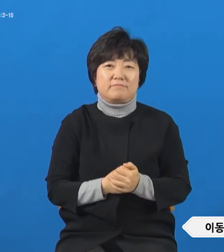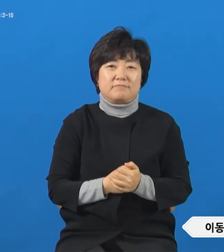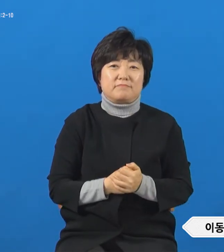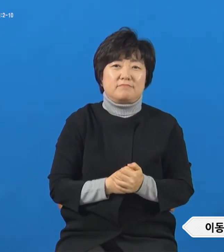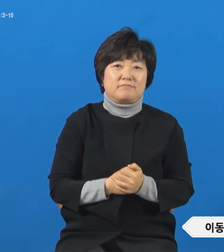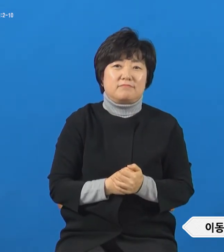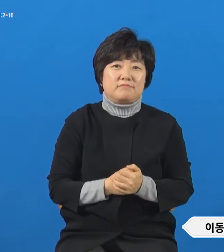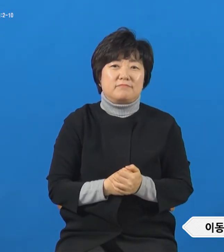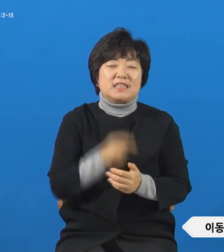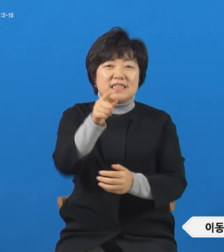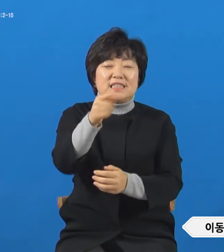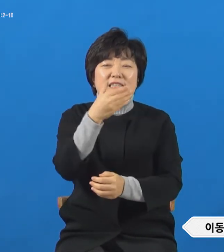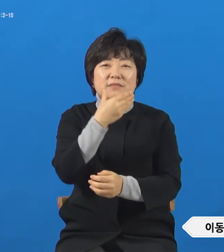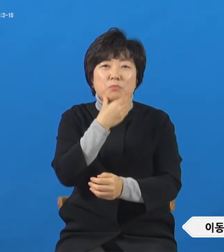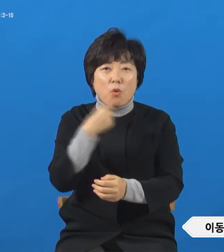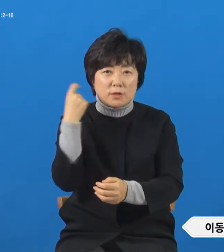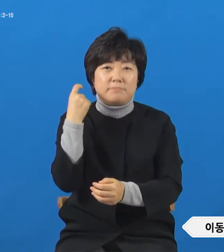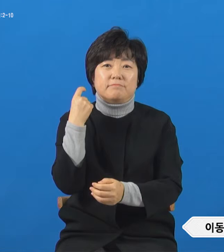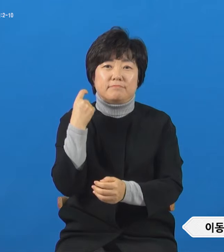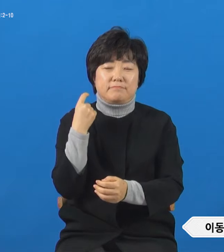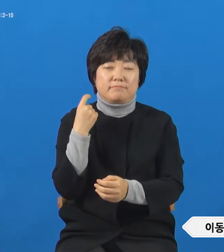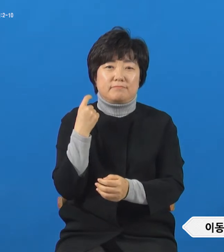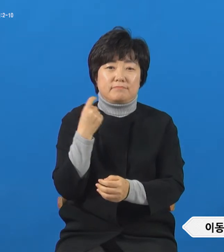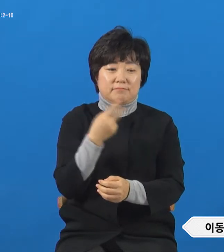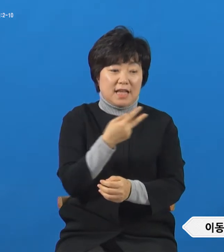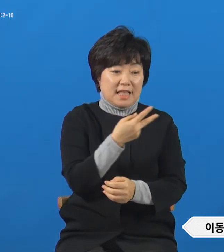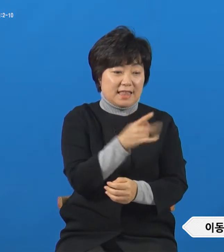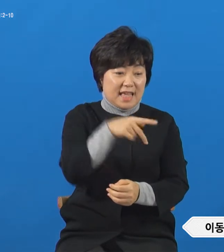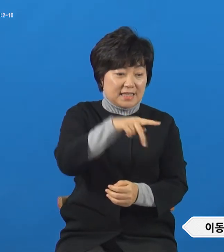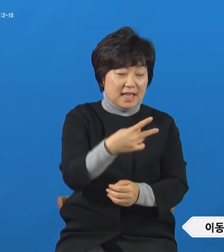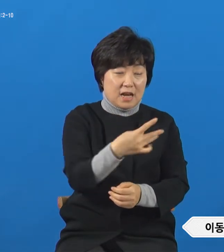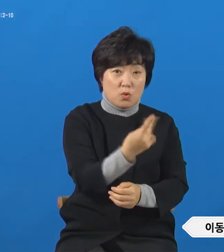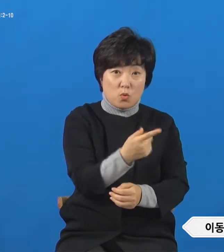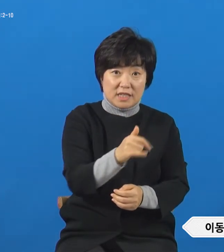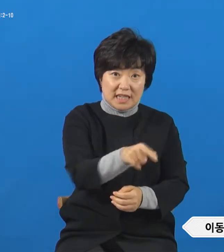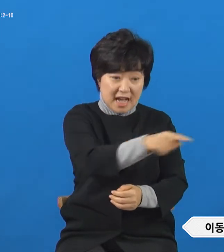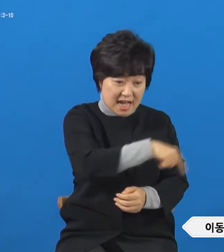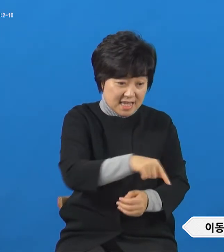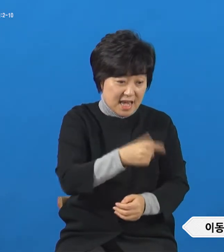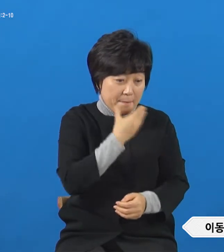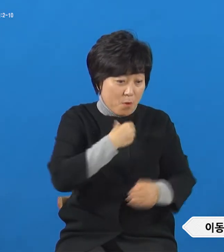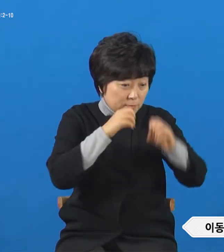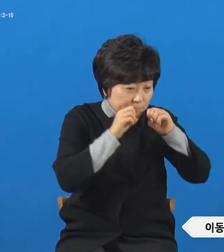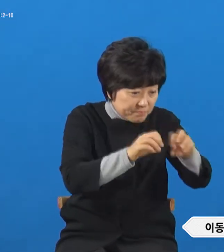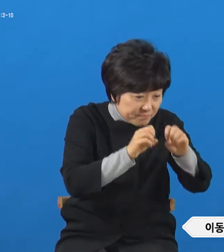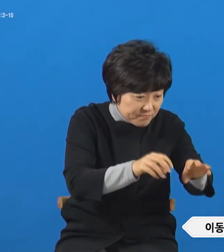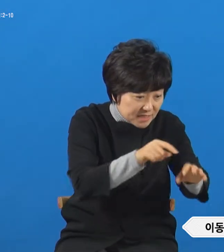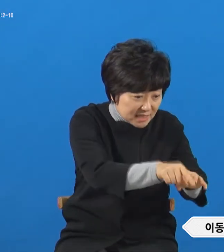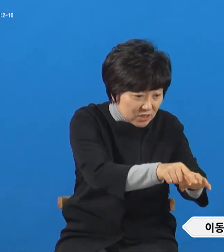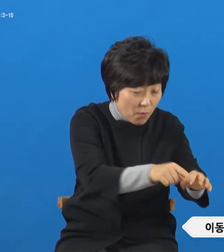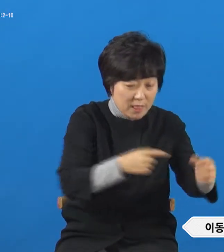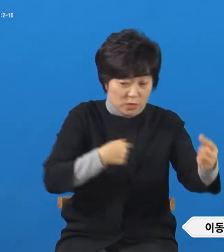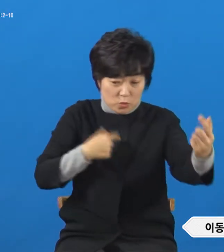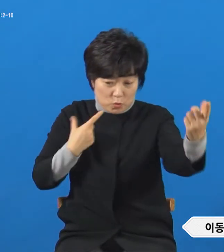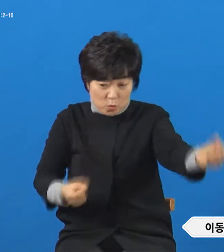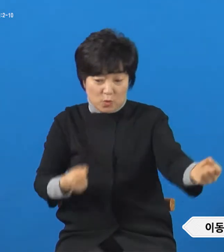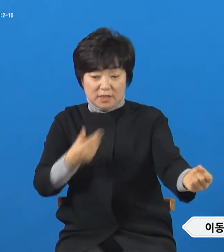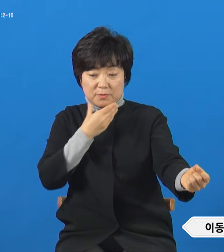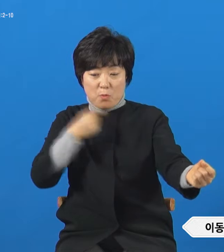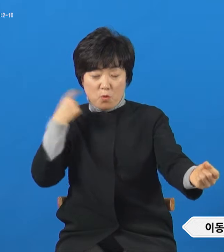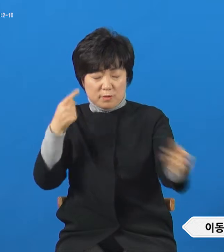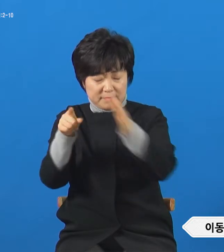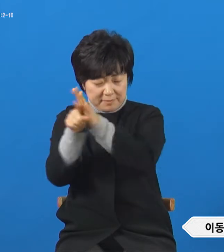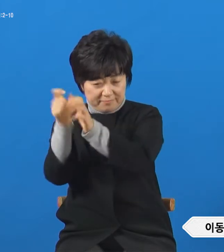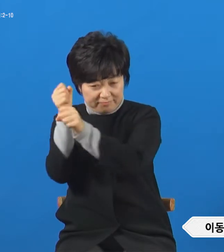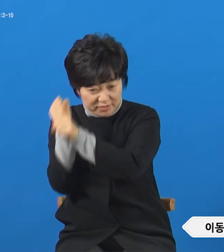아니겠습니까? 바로 이 복음, 데살로니가에 전해진 복음, 이 동일한 복음을 붙들고 사는 여러분과